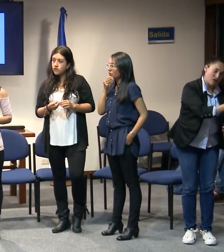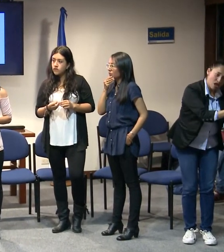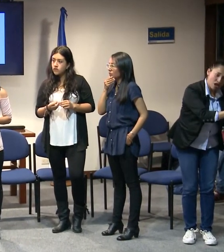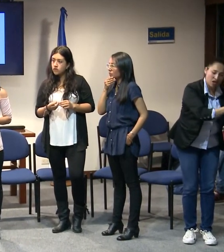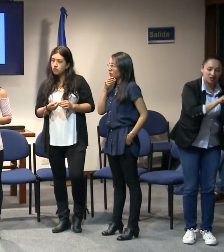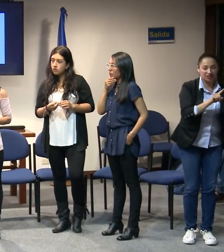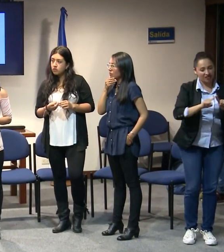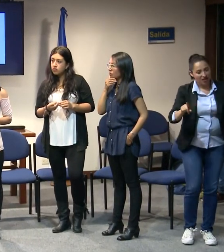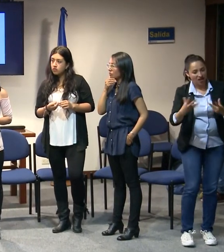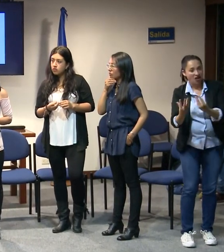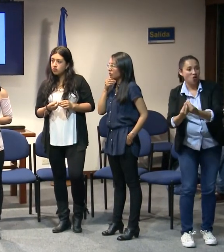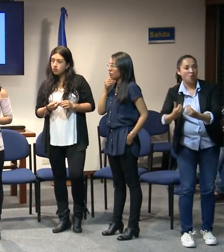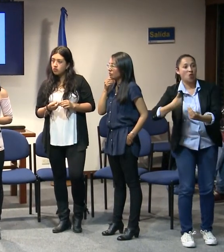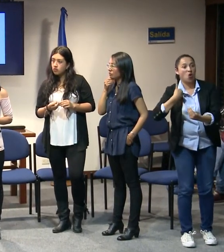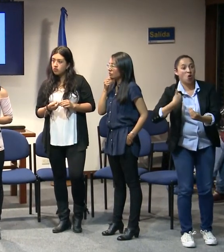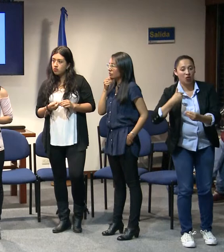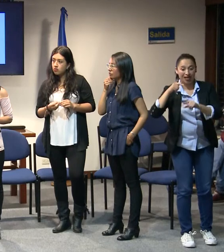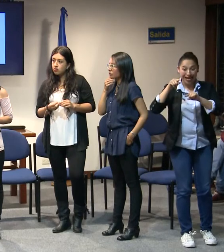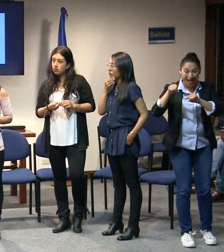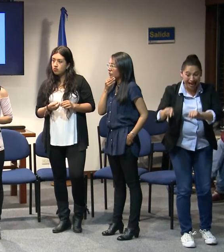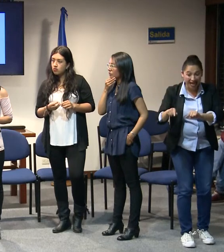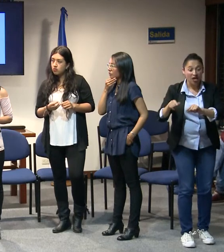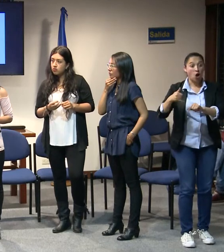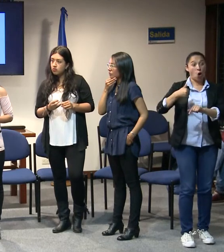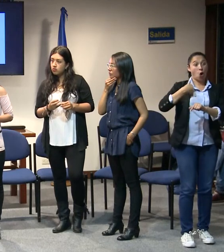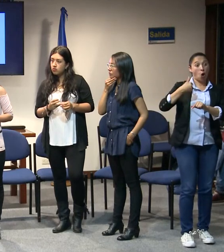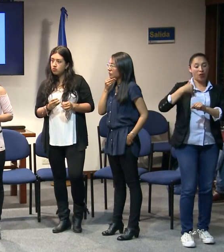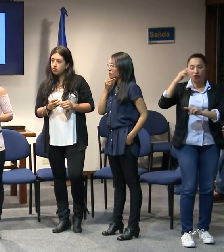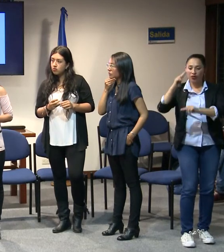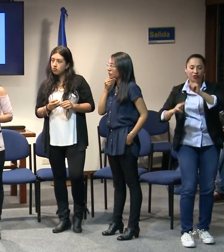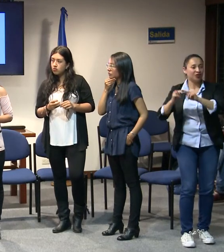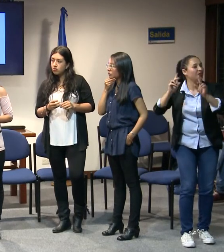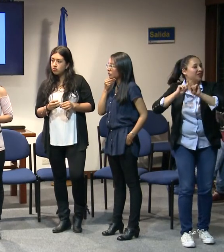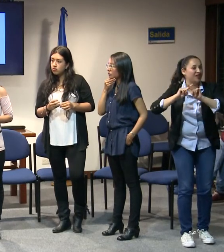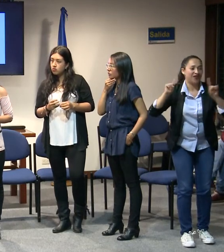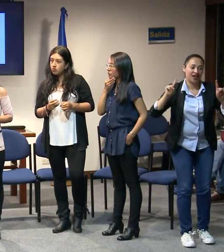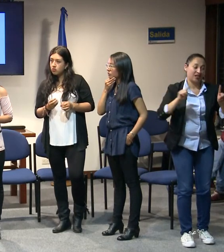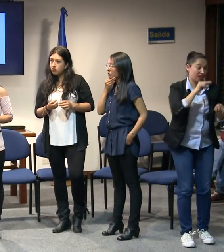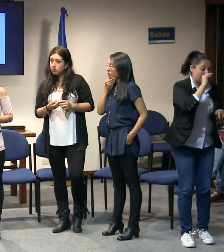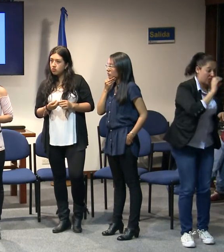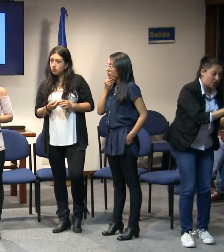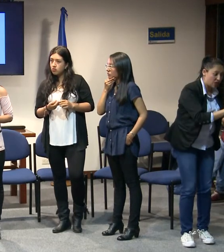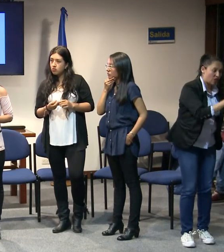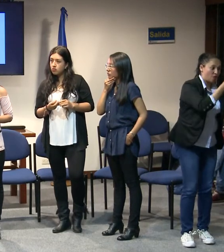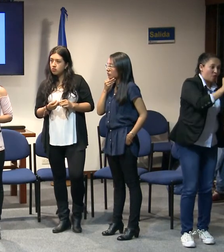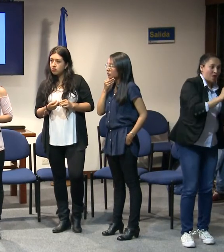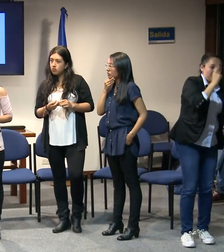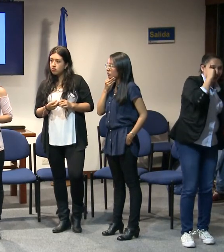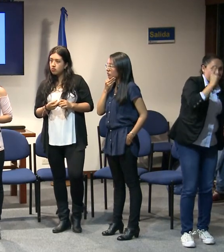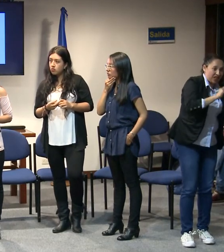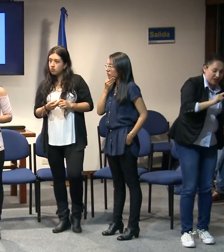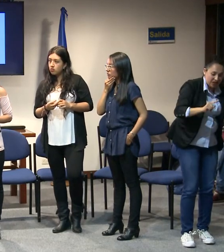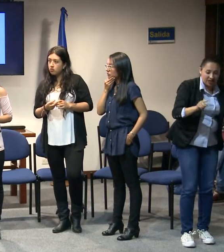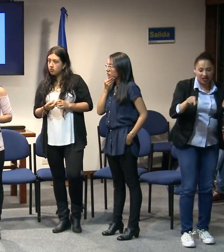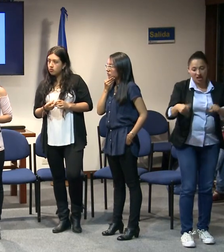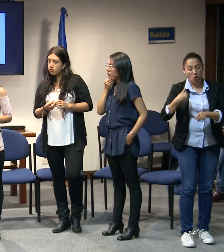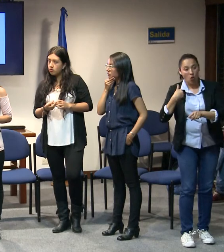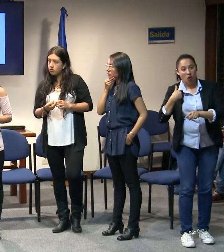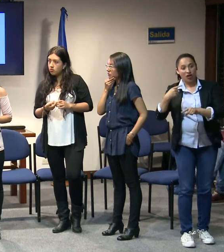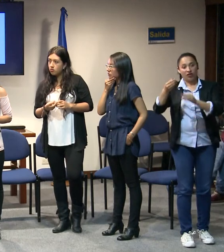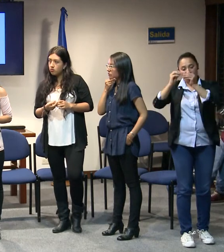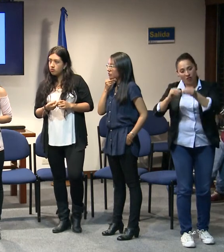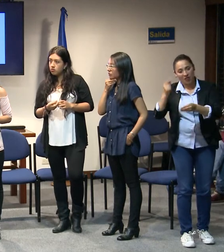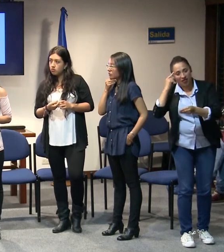con discapacidad tiene una construcción diferente a un joven con discapacidad? Digamos, eso es necesario que como educadores especiales lo tengamos en cuenta, porque